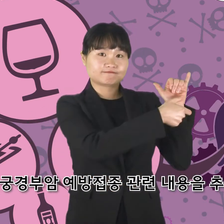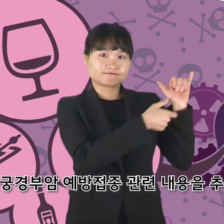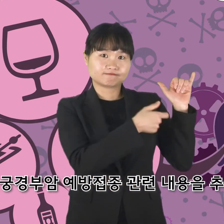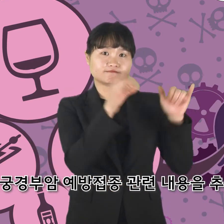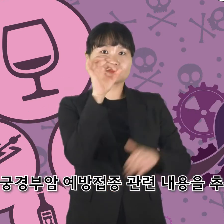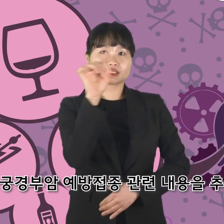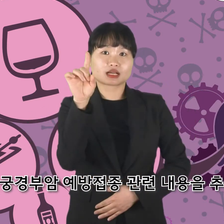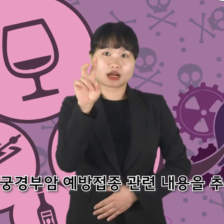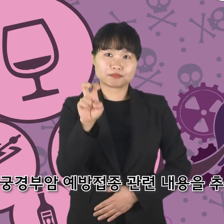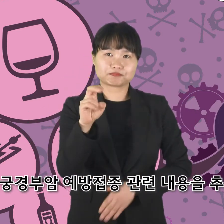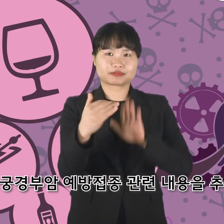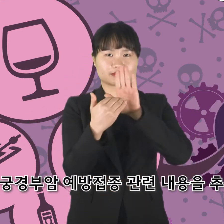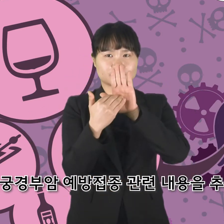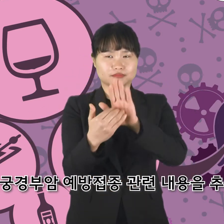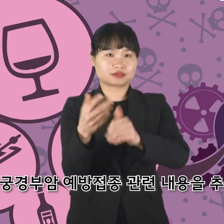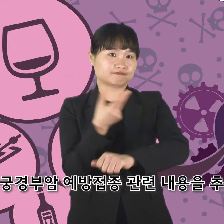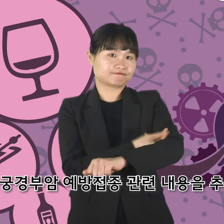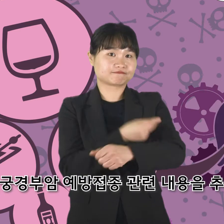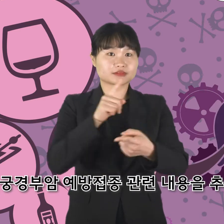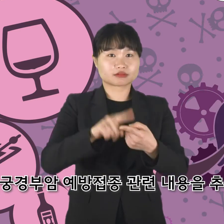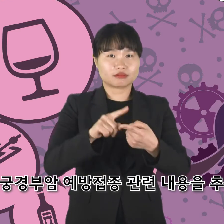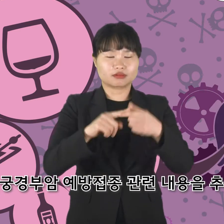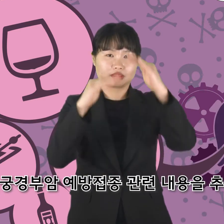자궁경부암 예방접종 관련 내용을 추가했습니다.